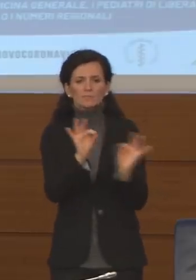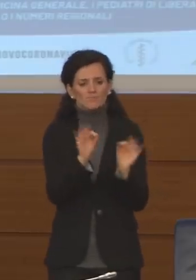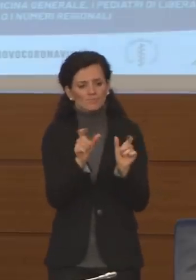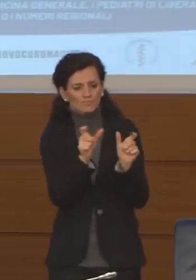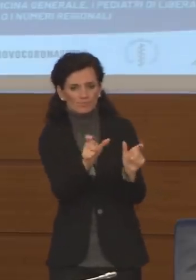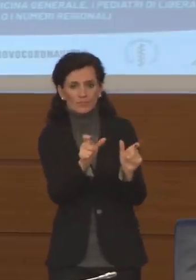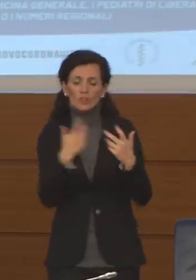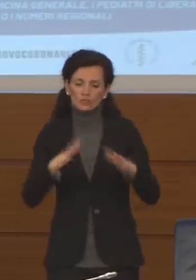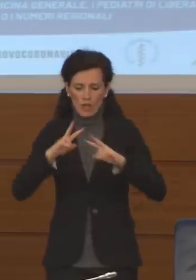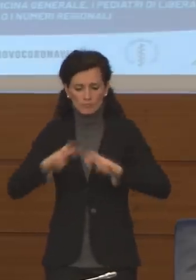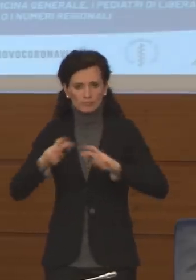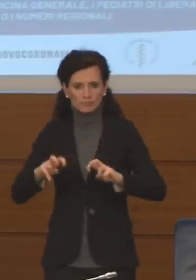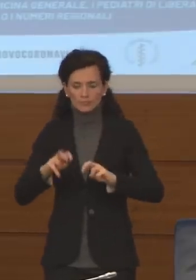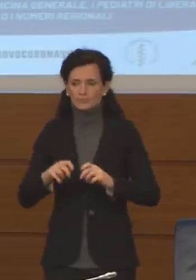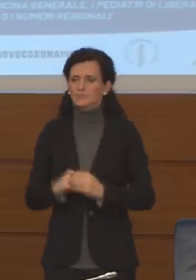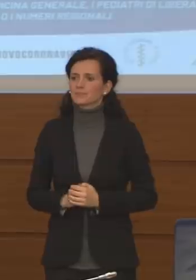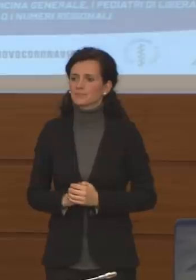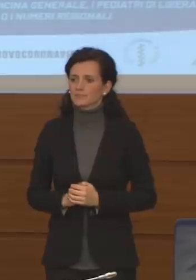analisi